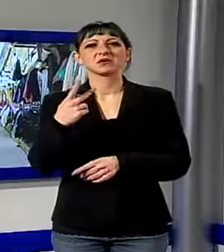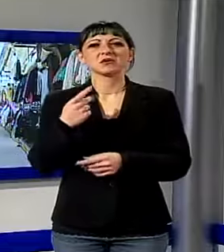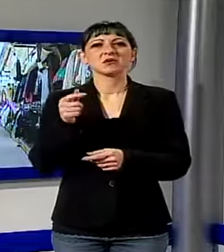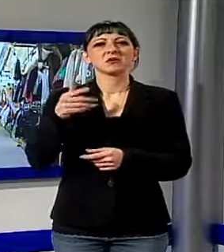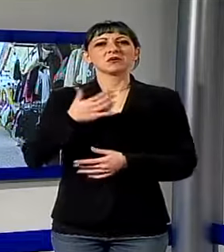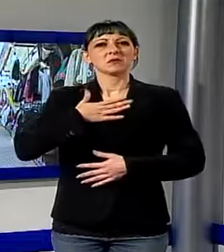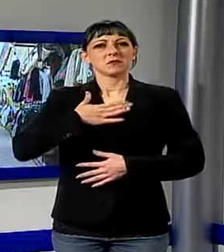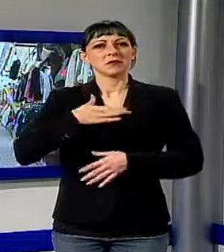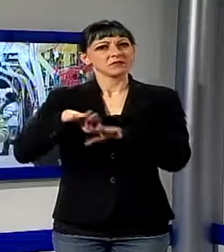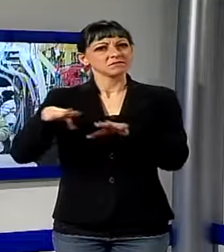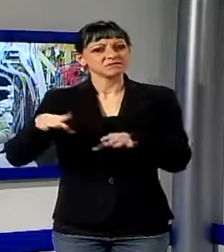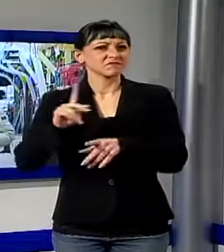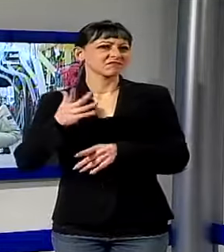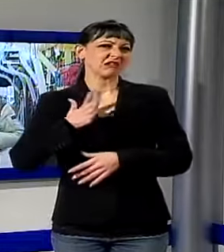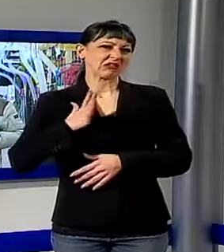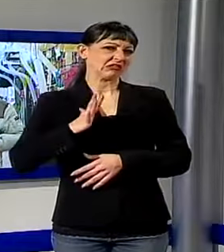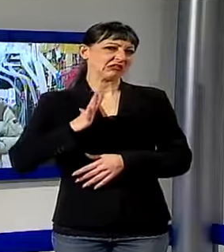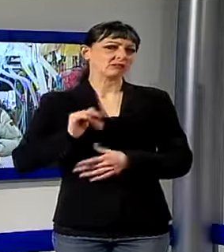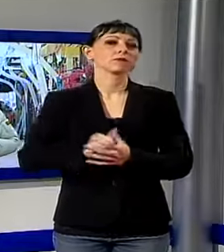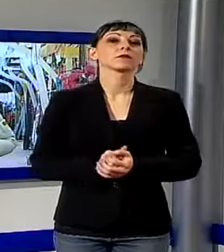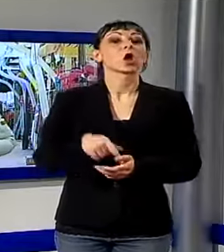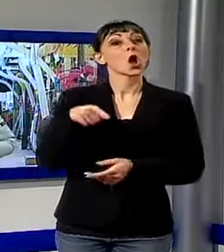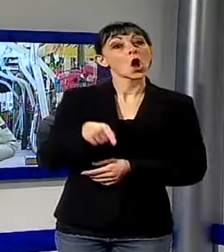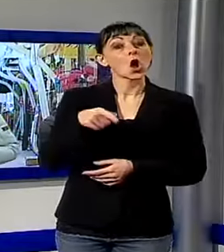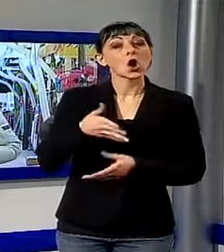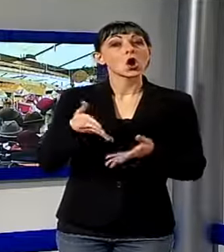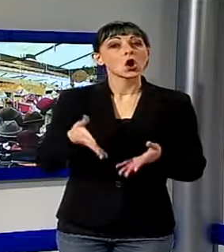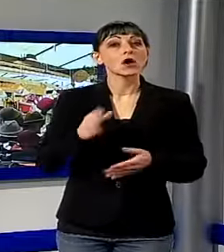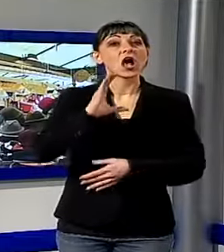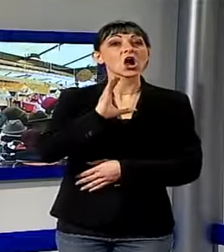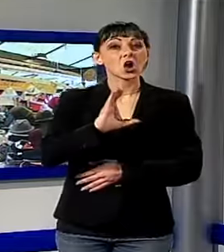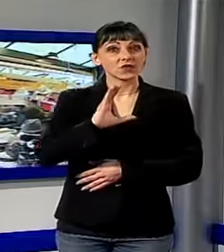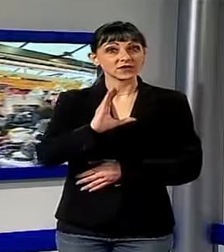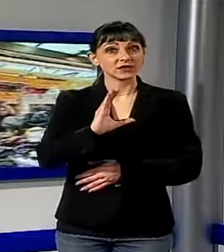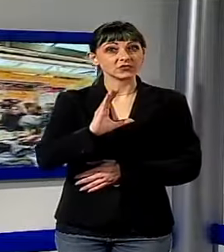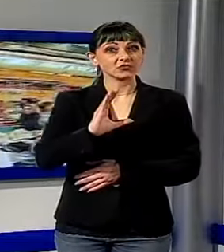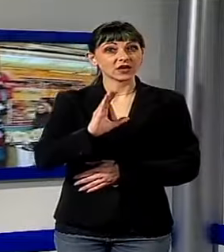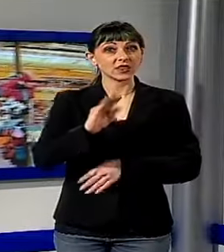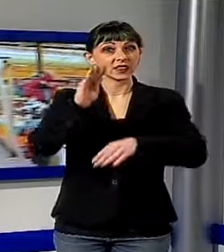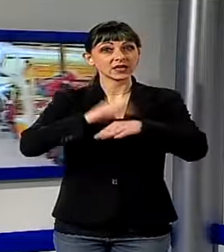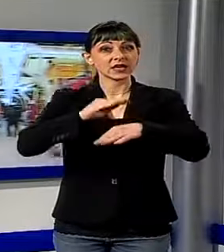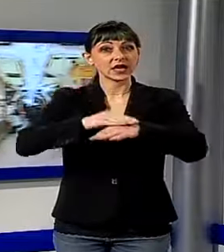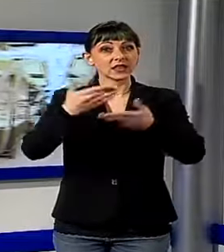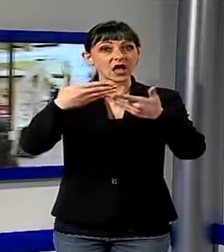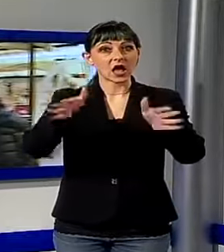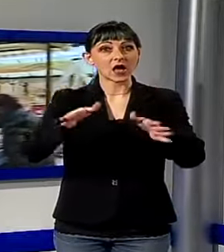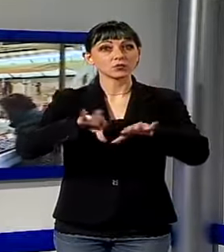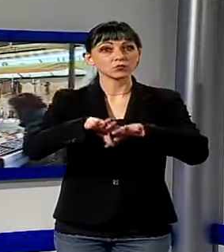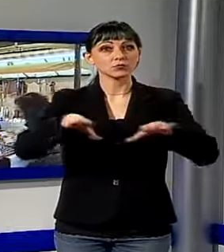l'Anva Confesiercenti ha raccolto il malessere degli operatori di piazza Napoleone e ha chiesto l'apertura di un tavolo all'amministrazione